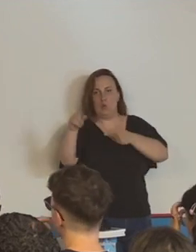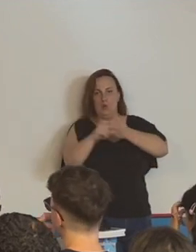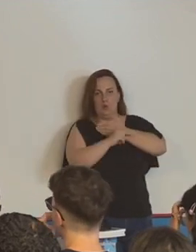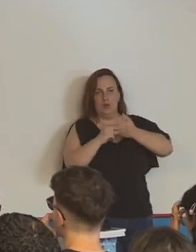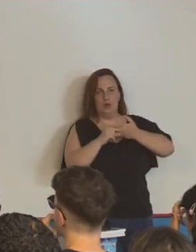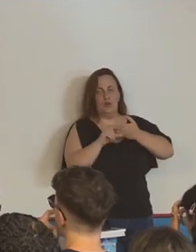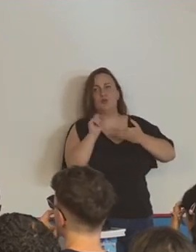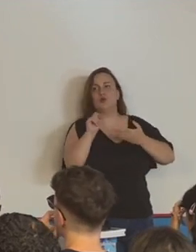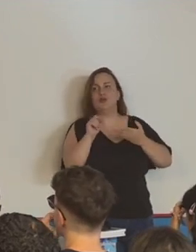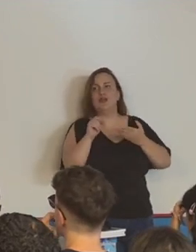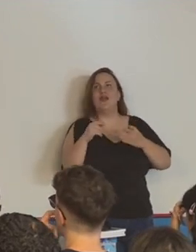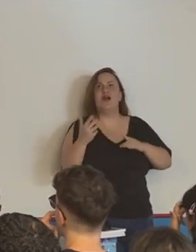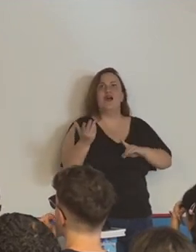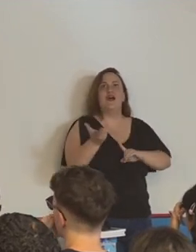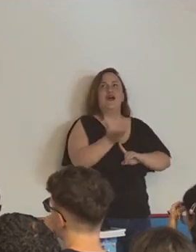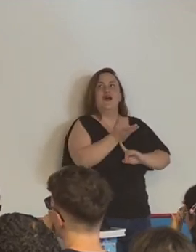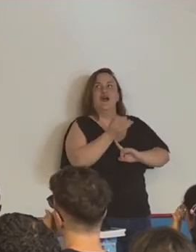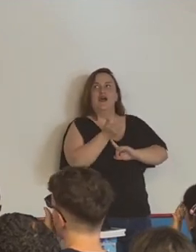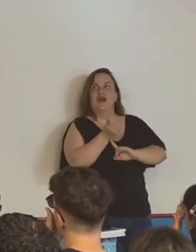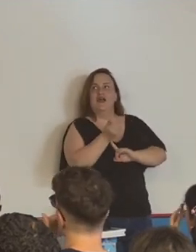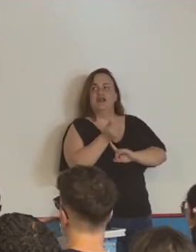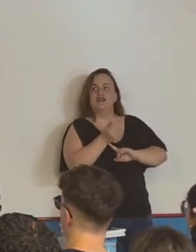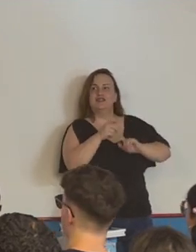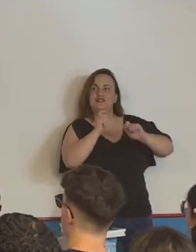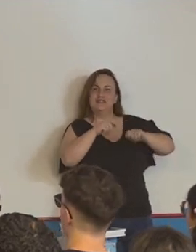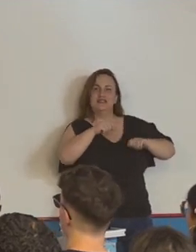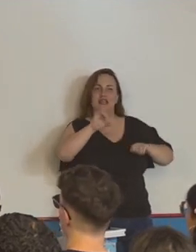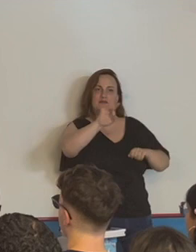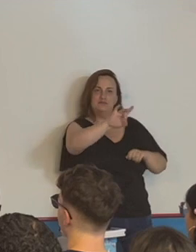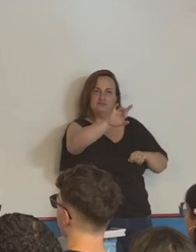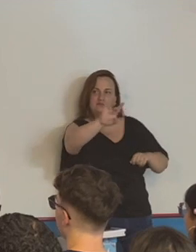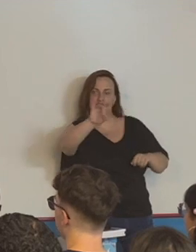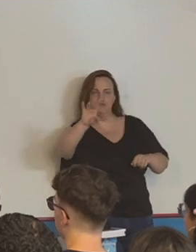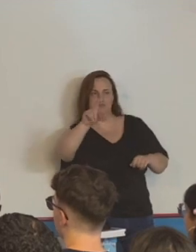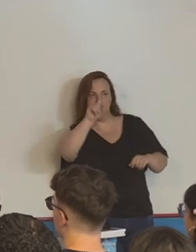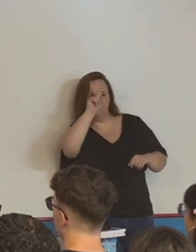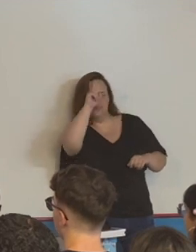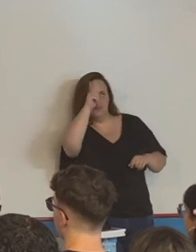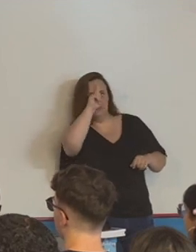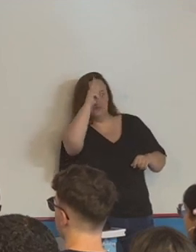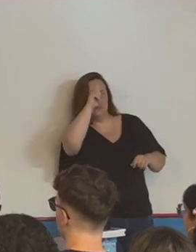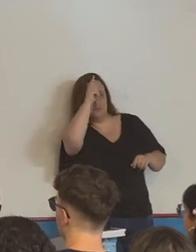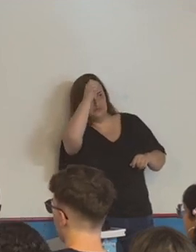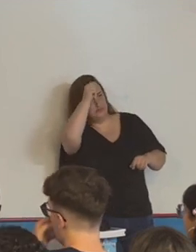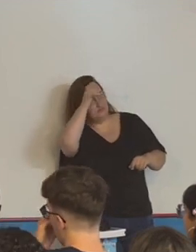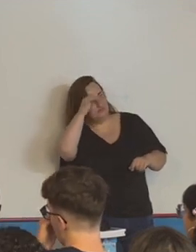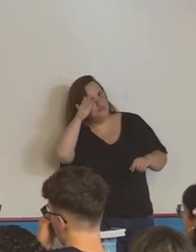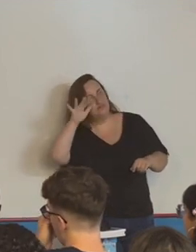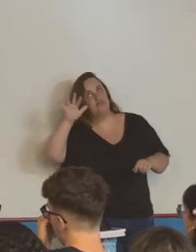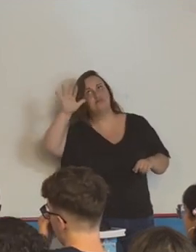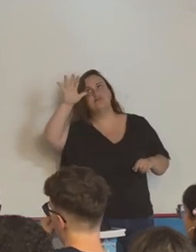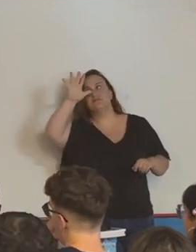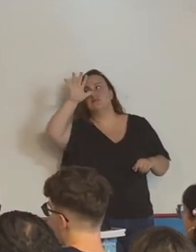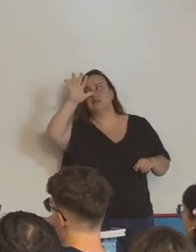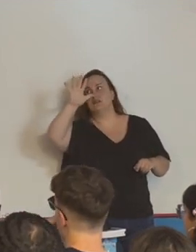arte é um lugar que permite essa dúvida, entendeu? Então, não tem... Tem coisas que a resposta está dentro de cada pessoa,